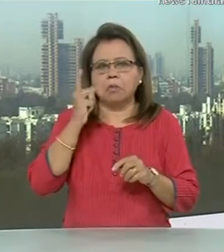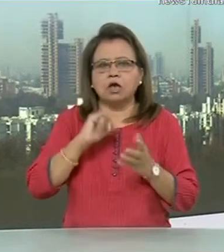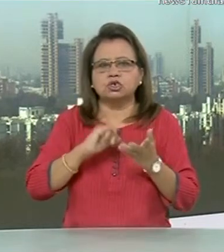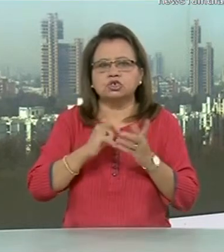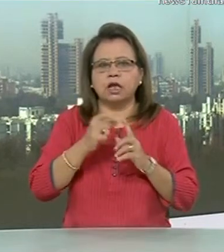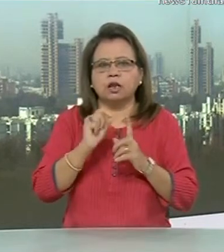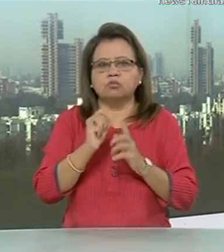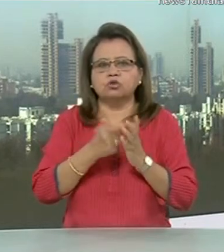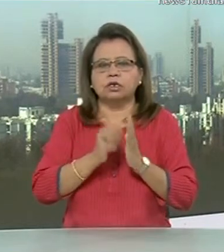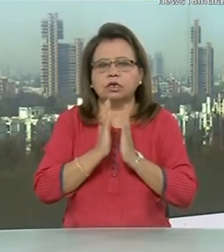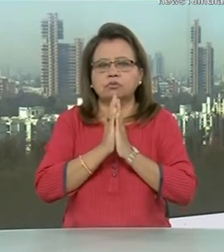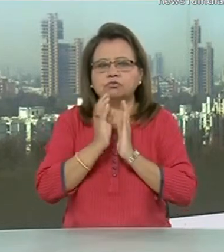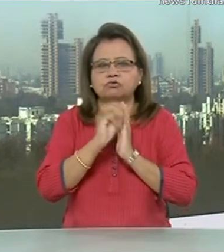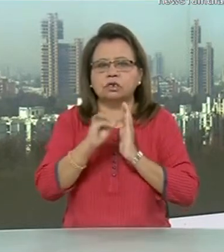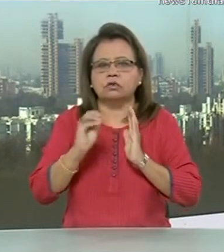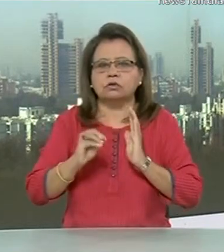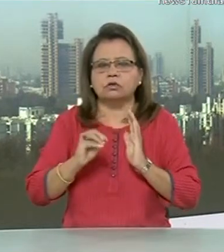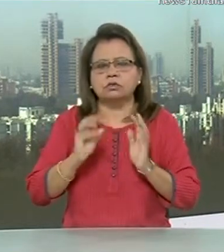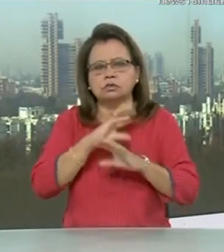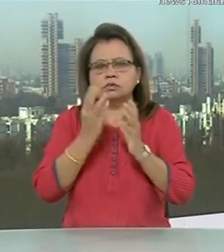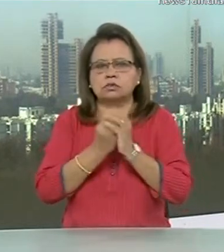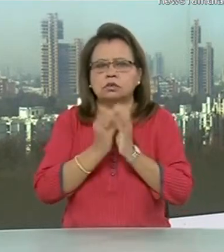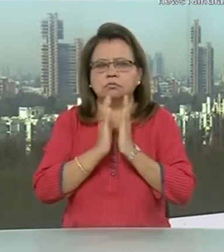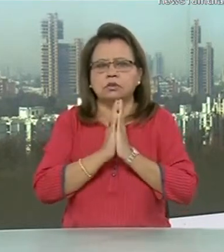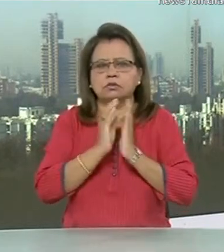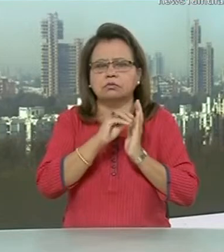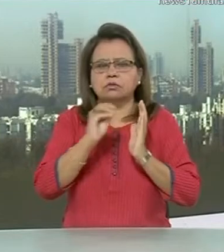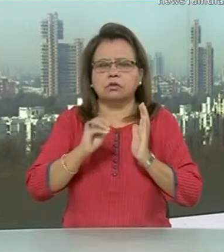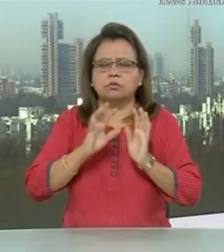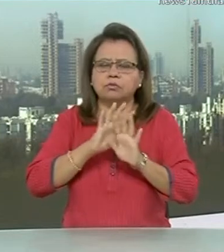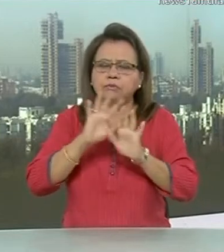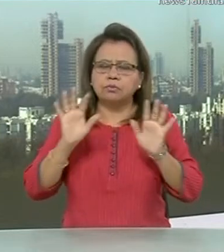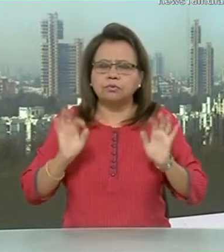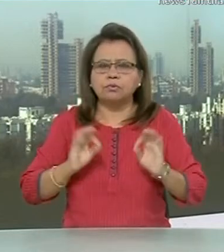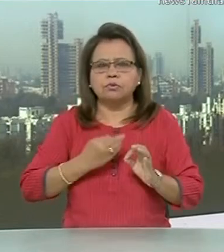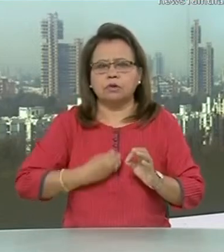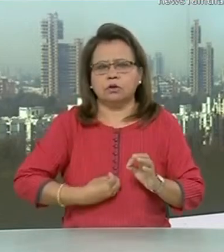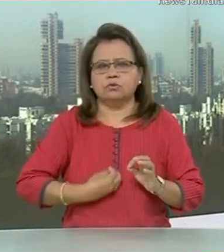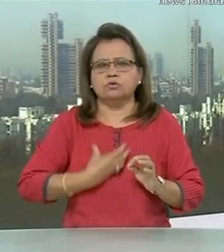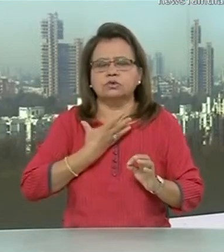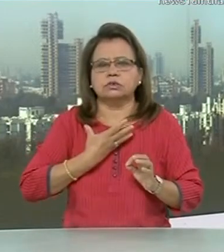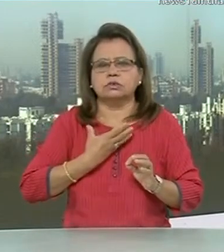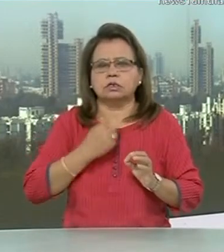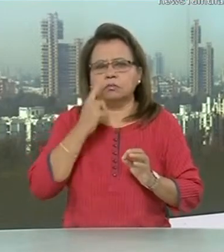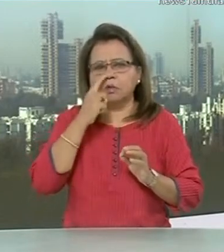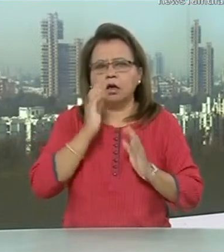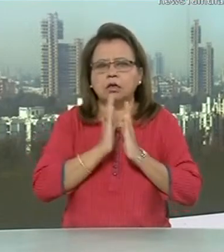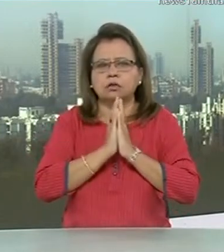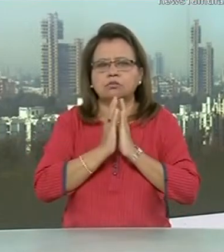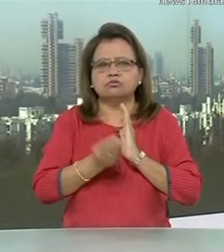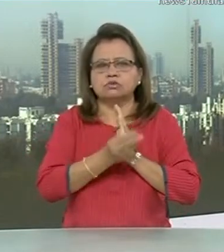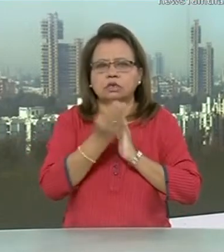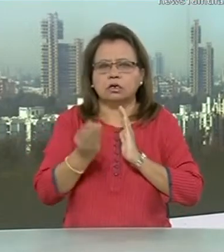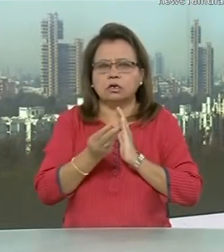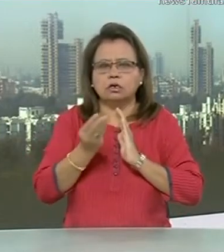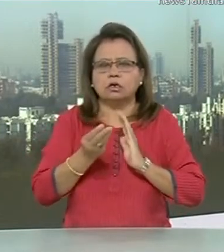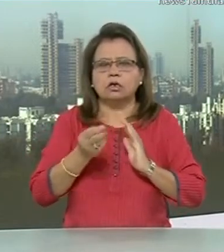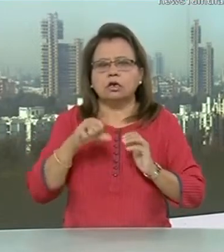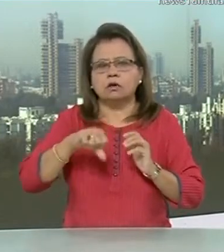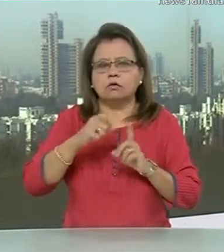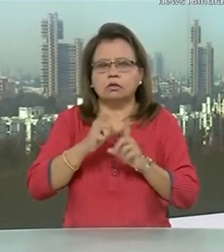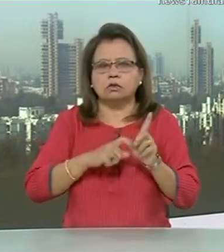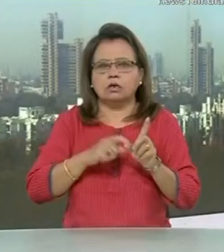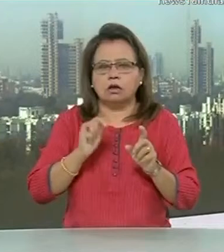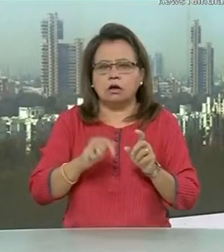की पूजा की जा रही है देशभर के मंदिरों में श्रद्धालु पूरे भक्तिभाव के साथ मां की आराधना कर रहे नवरात्र